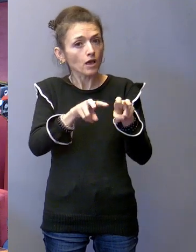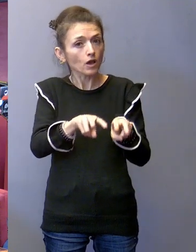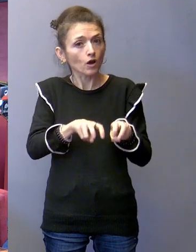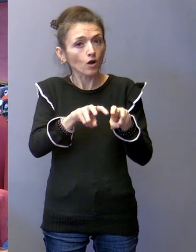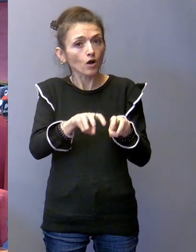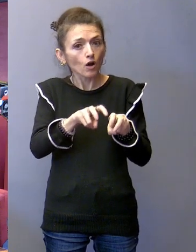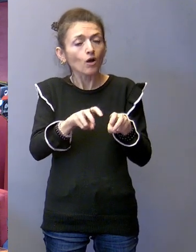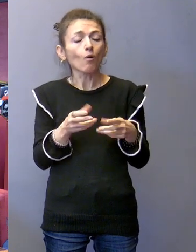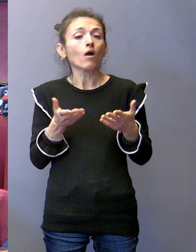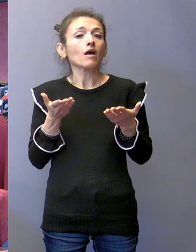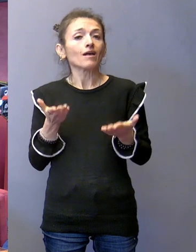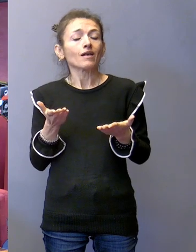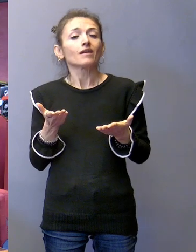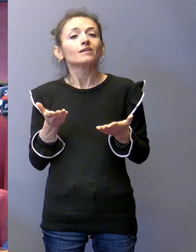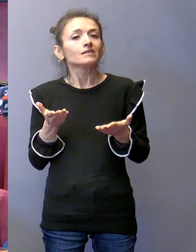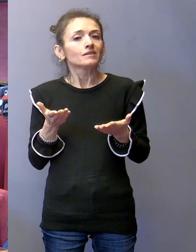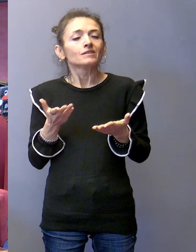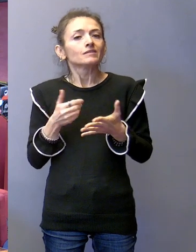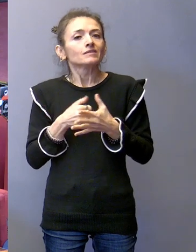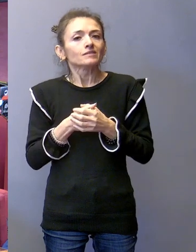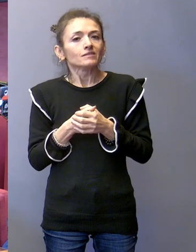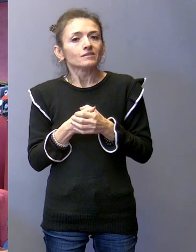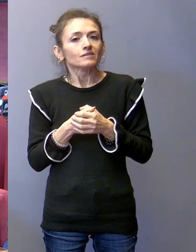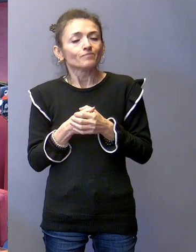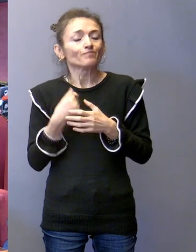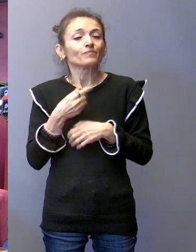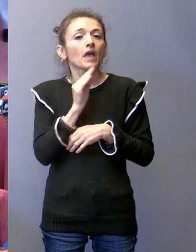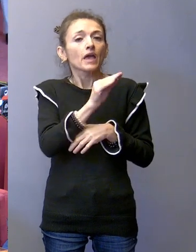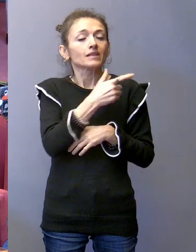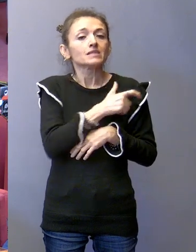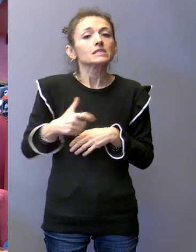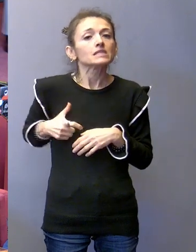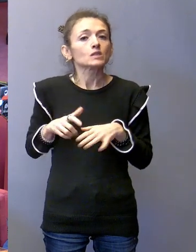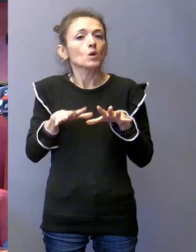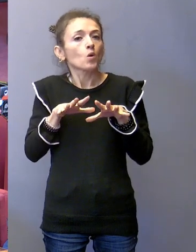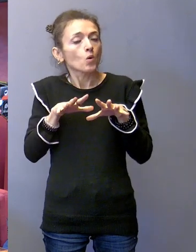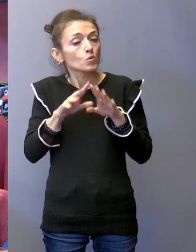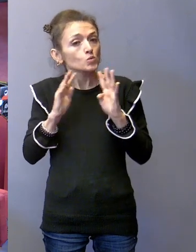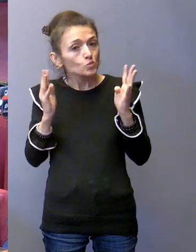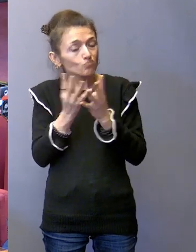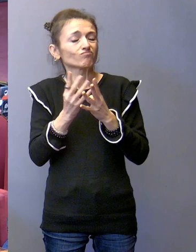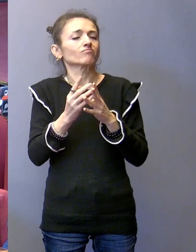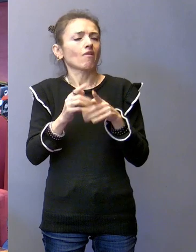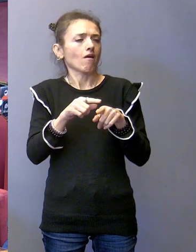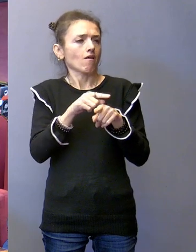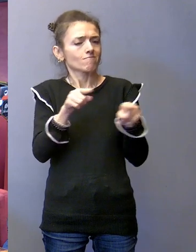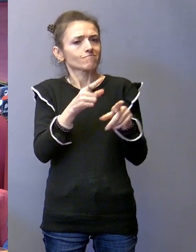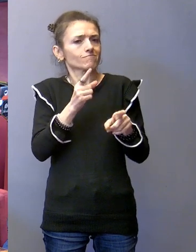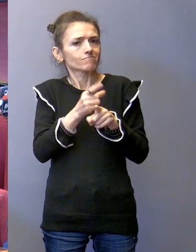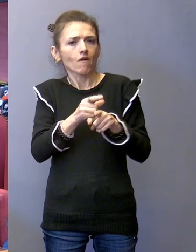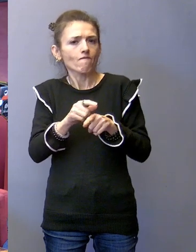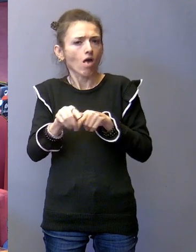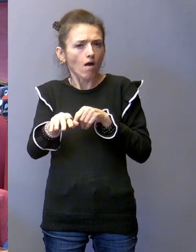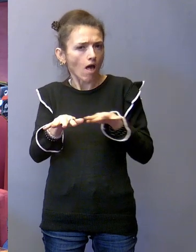non mi resta che farsi così perché non so come fare si impegna single come la giunta ad attivarsi perché lo so che non potete